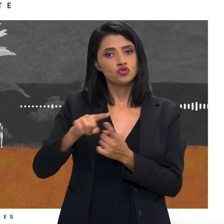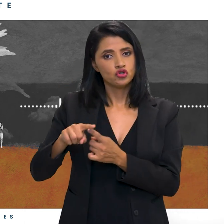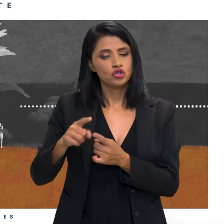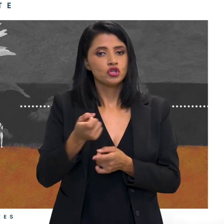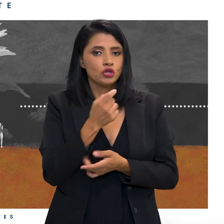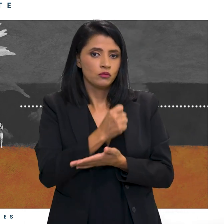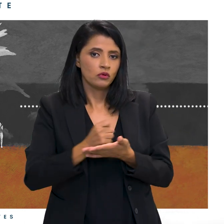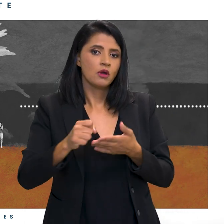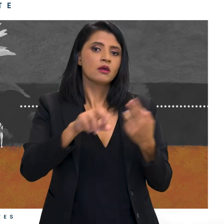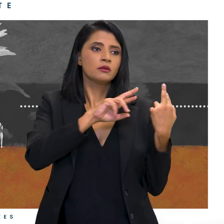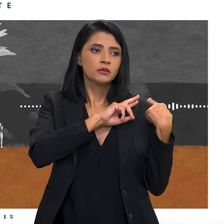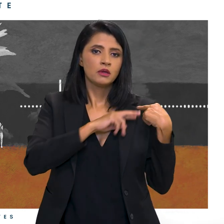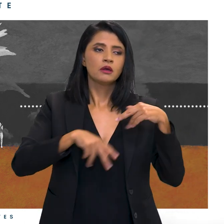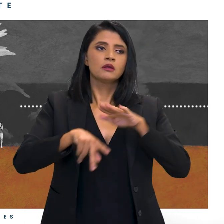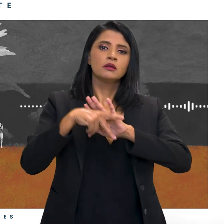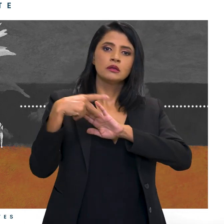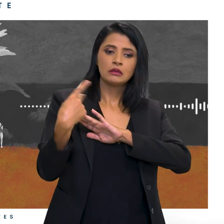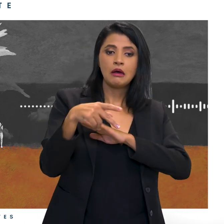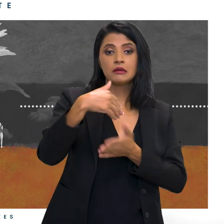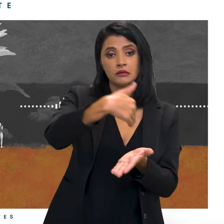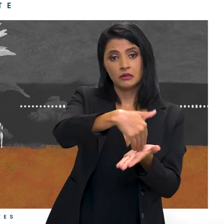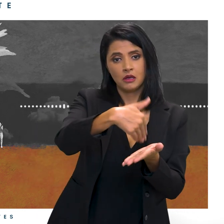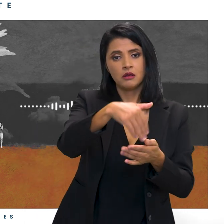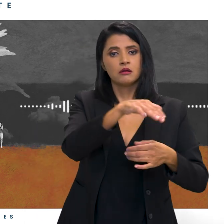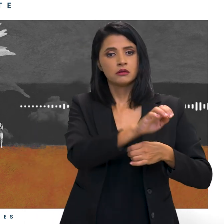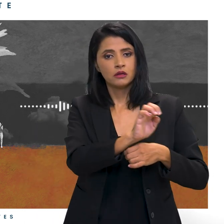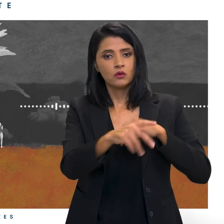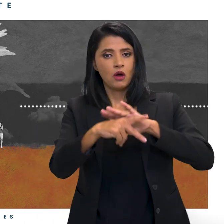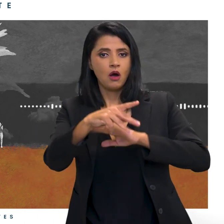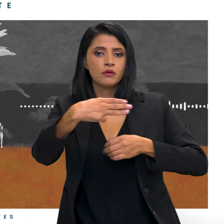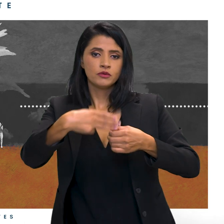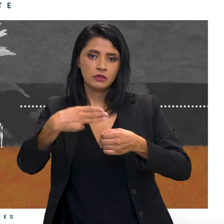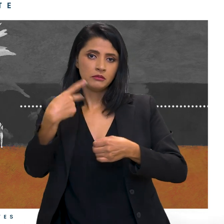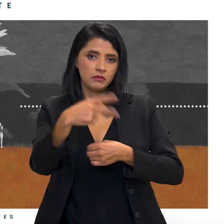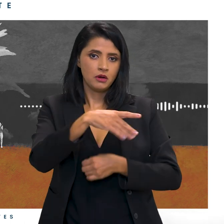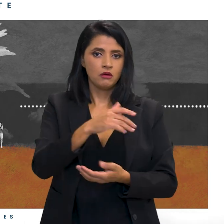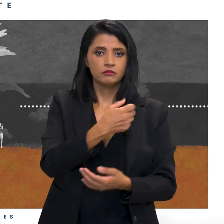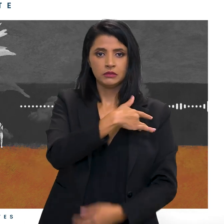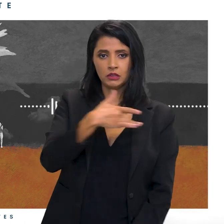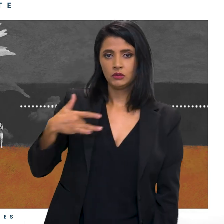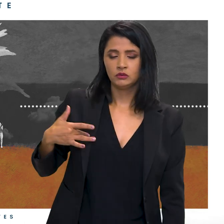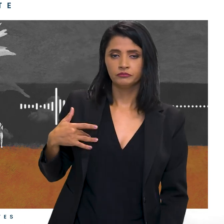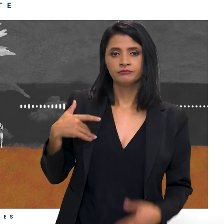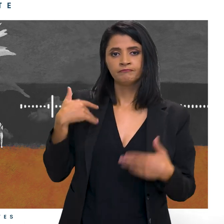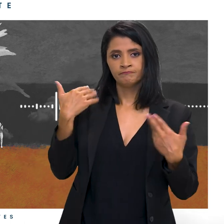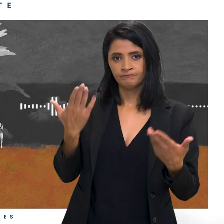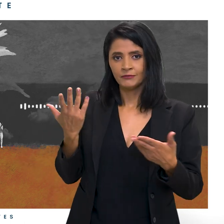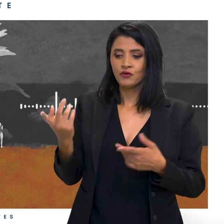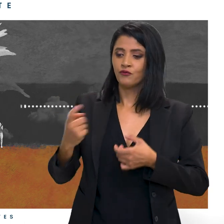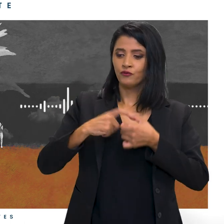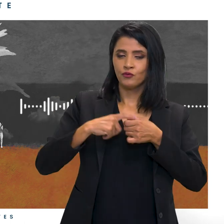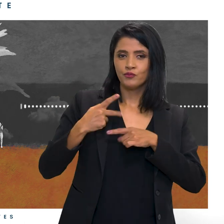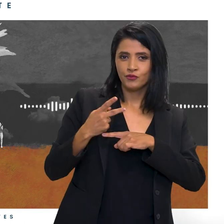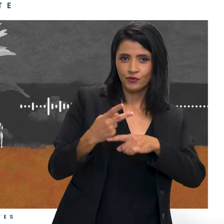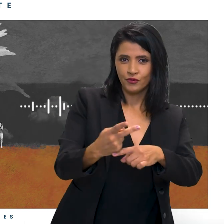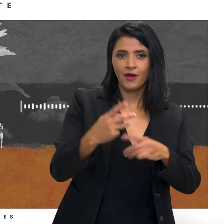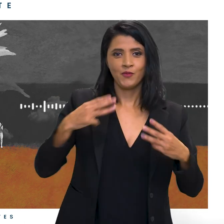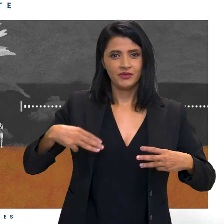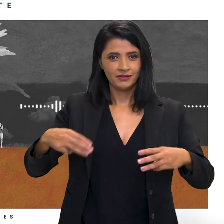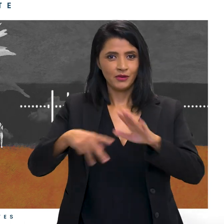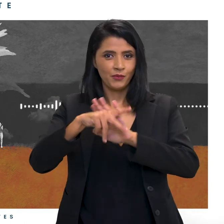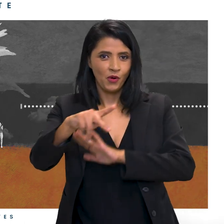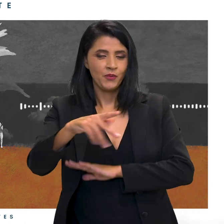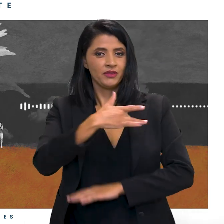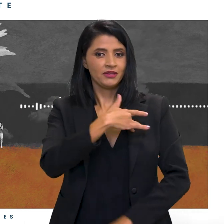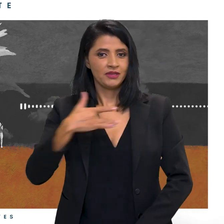tipos de medicamentos e insumos que são responsabilidade das secretarias estaduais e municipais de saúde. Então a gente voltou a procurar o